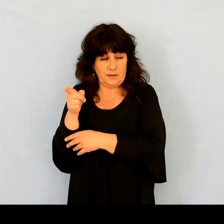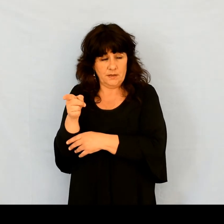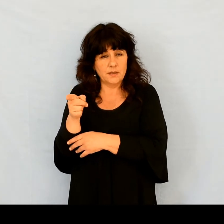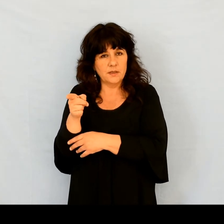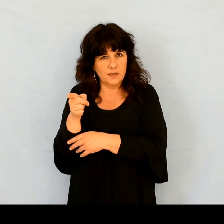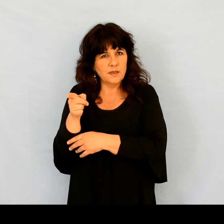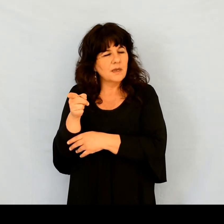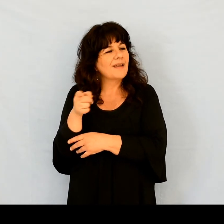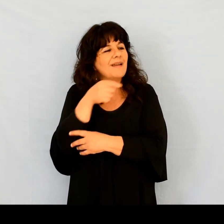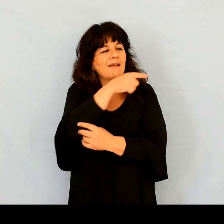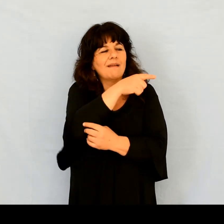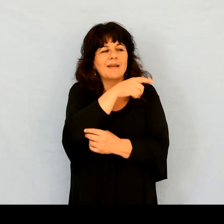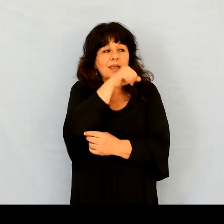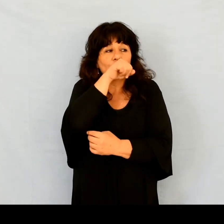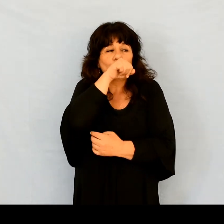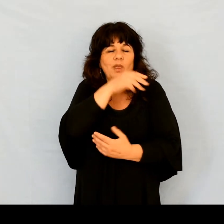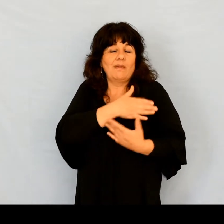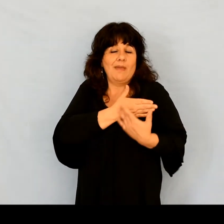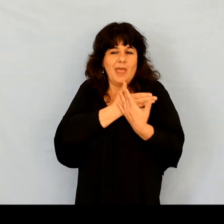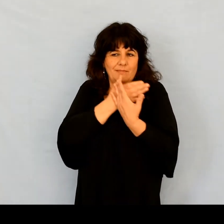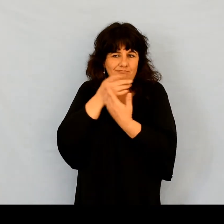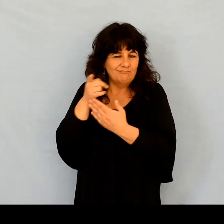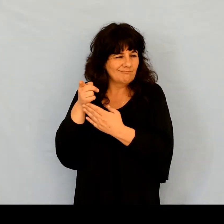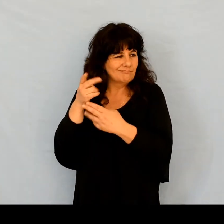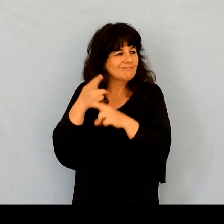celui que tu aimes, Isaac.